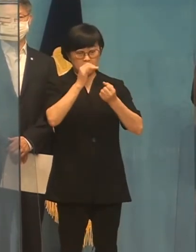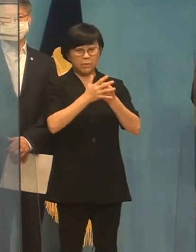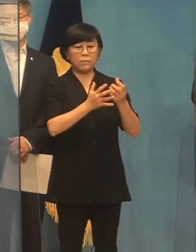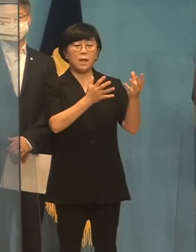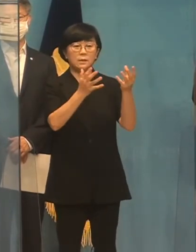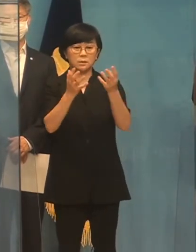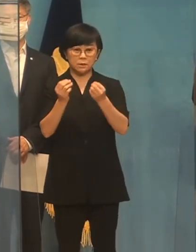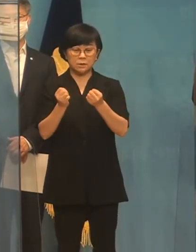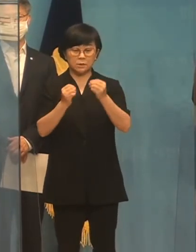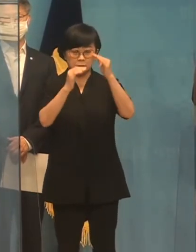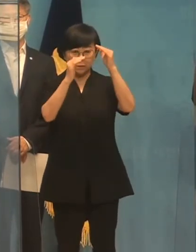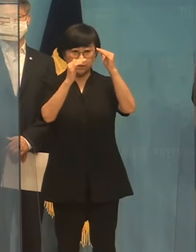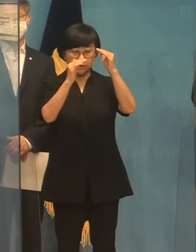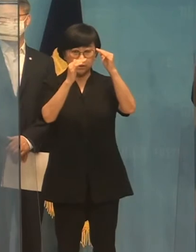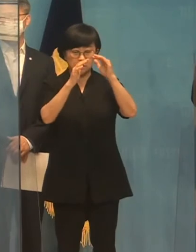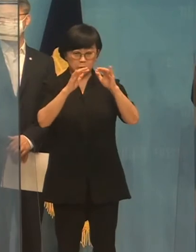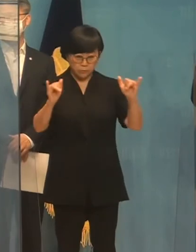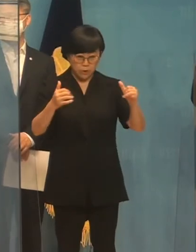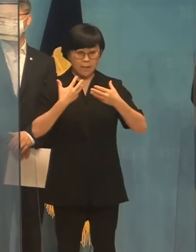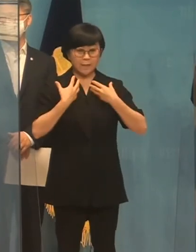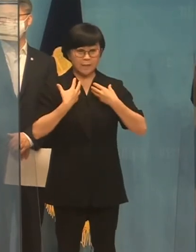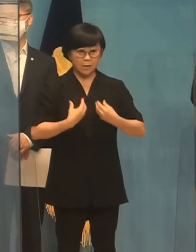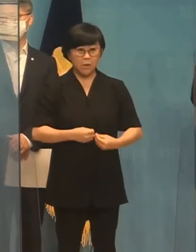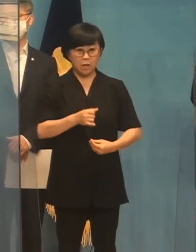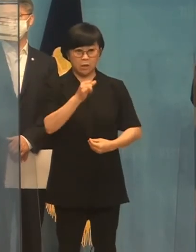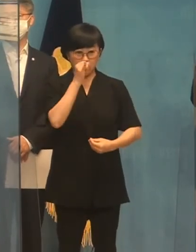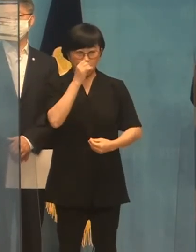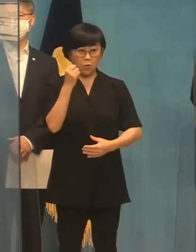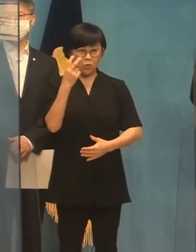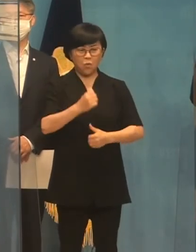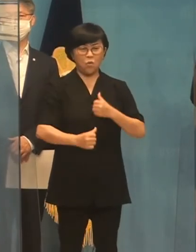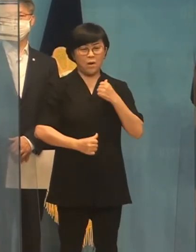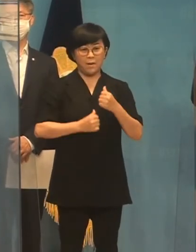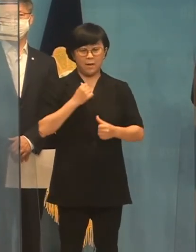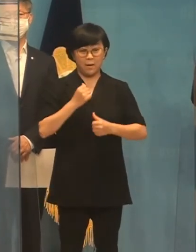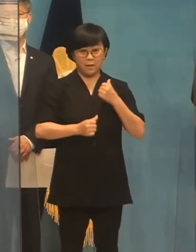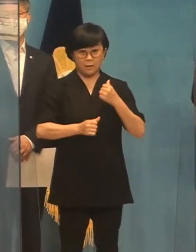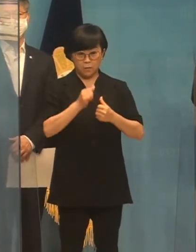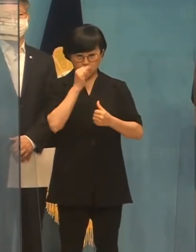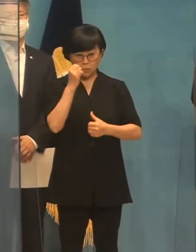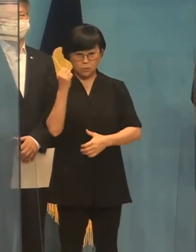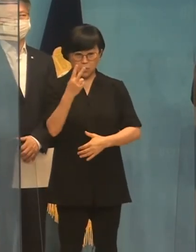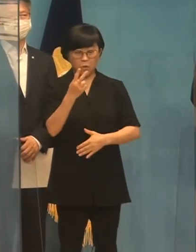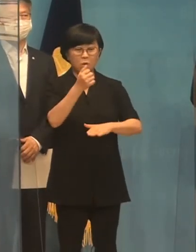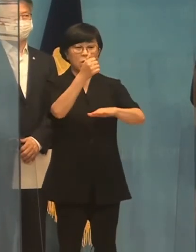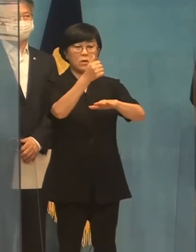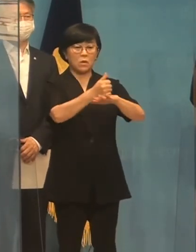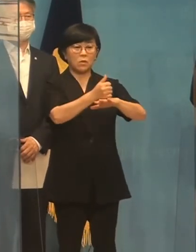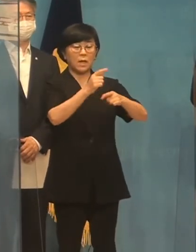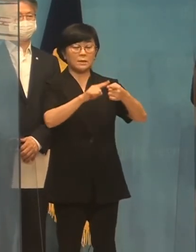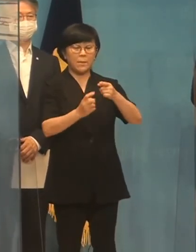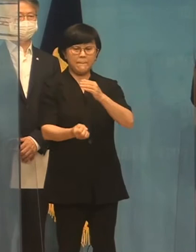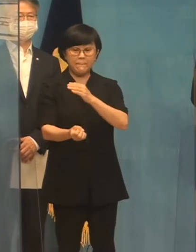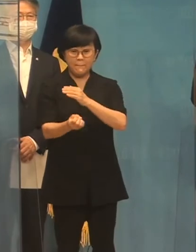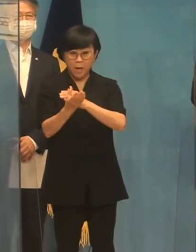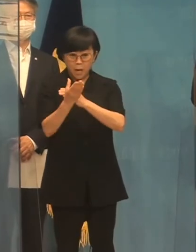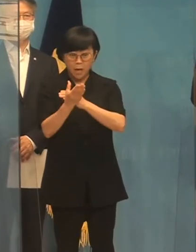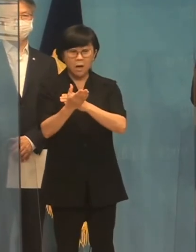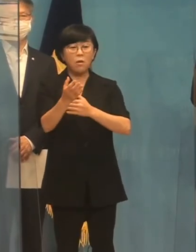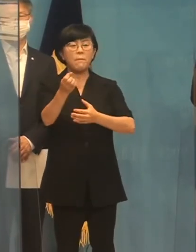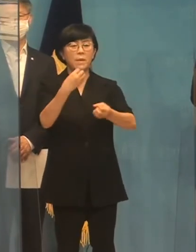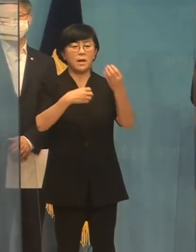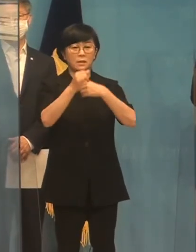많은 분들이 실망하고 계시고, 많은 분들이 분노하고 계시고, 또 그 결과를 들어서 승복하라고 요구하는